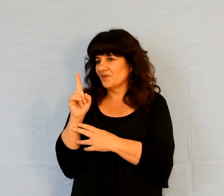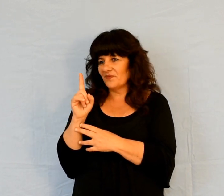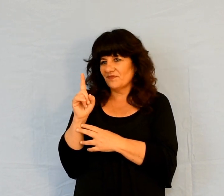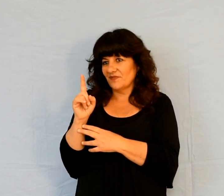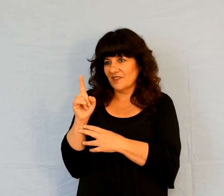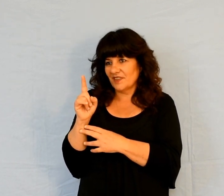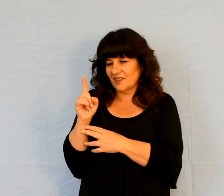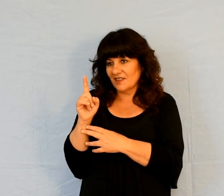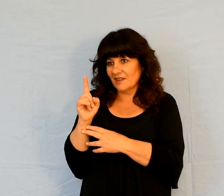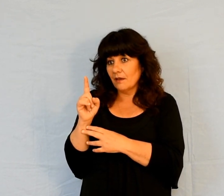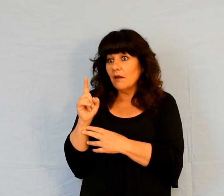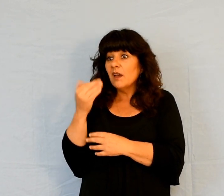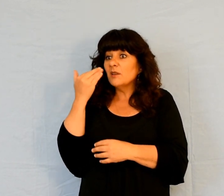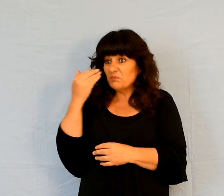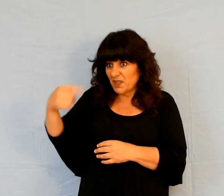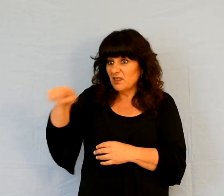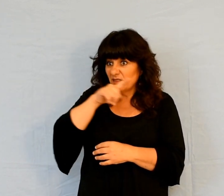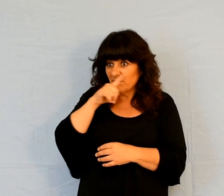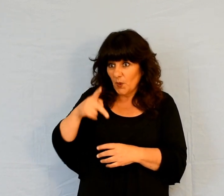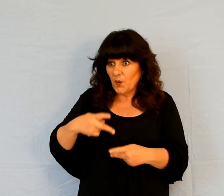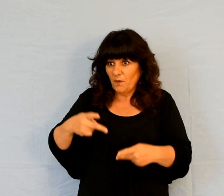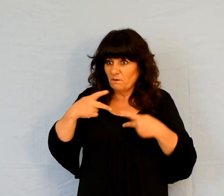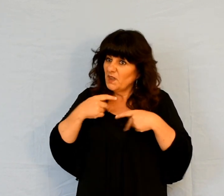Car si vous vivez selon la chair,